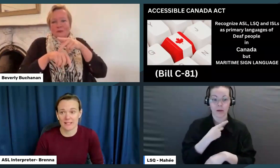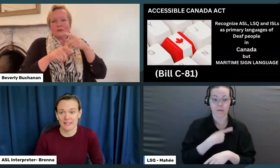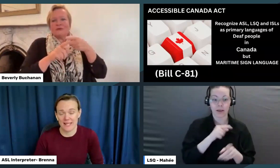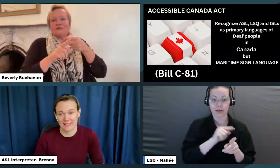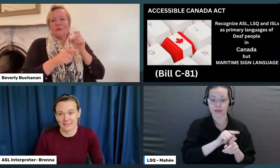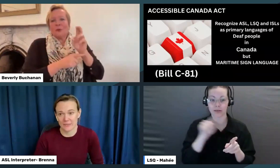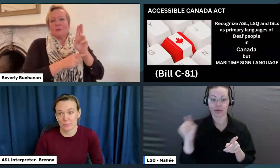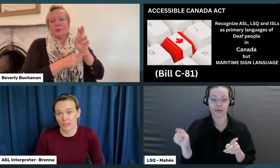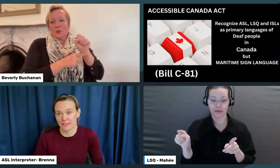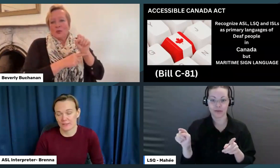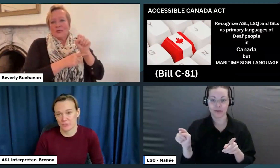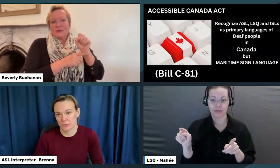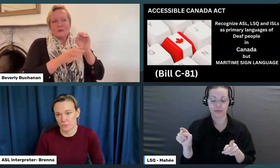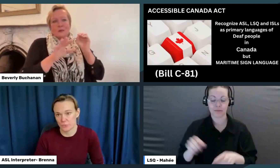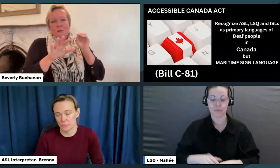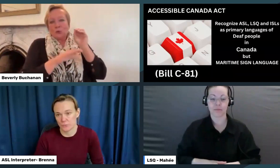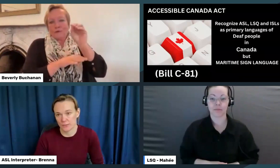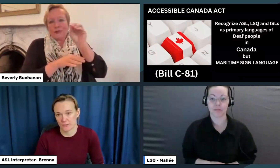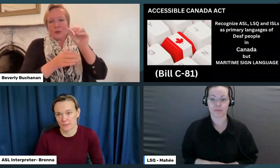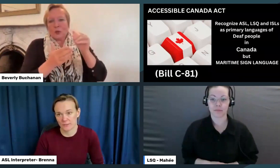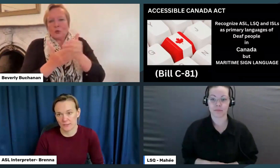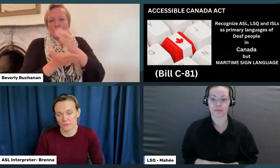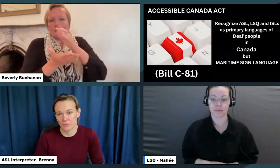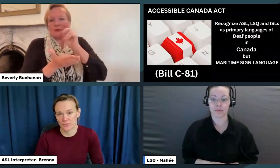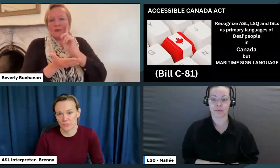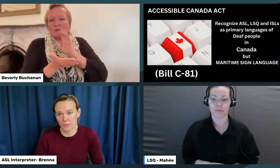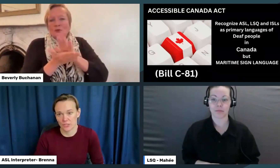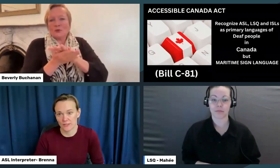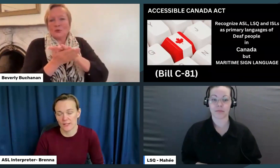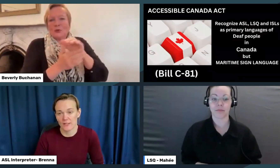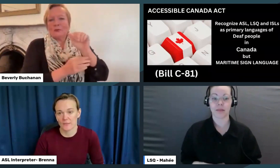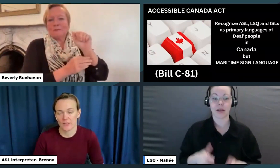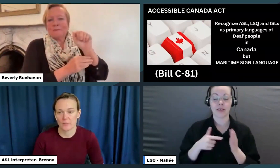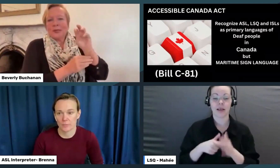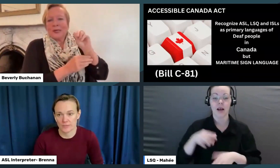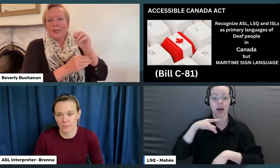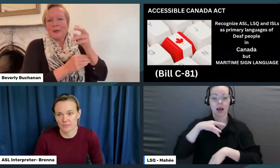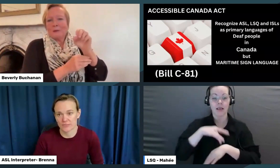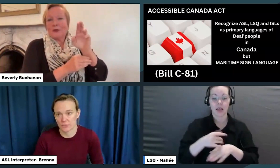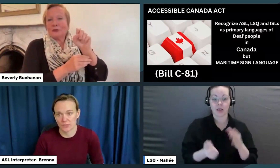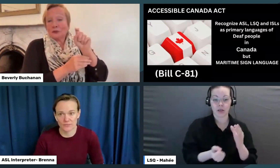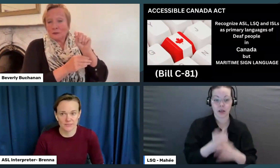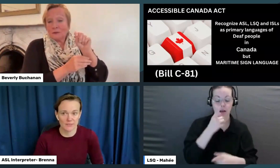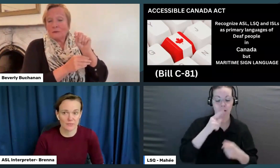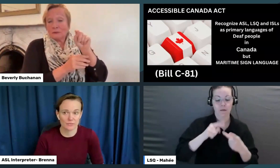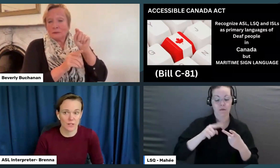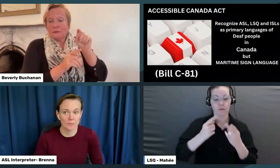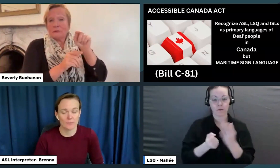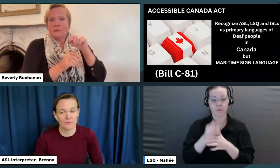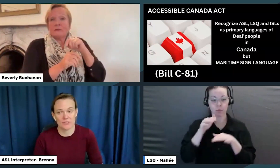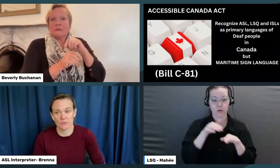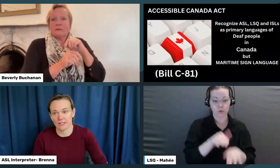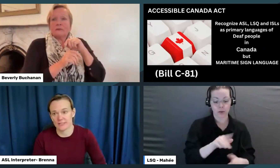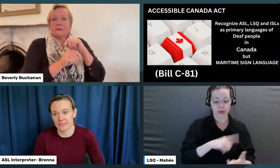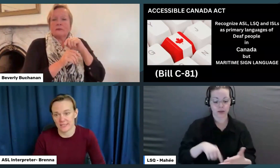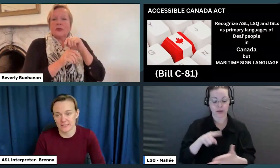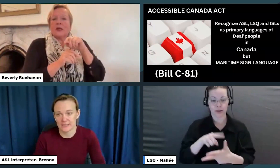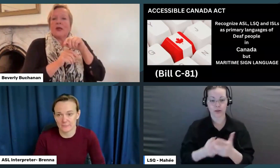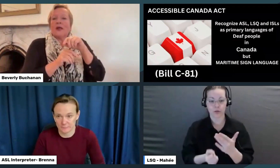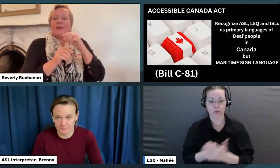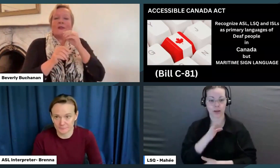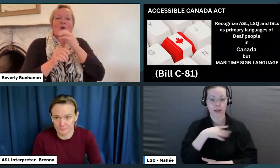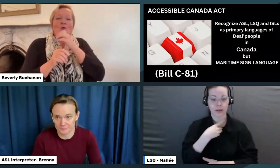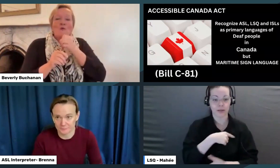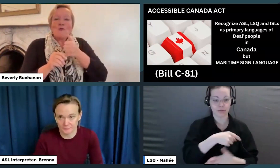donc, MSL bien sûr, elle s'est étendue, elle s'est répandue en Nouvelle-Écosse et aussi aux